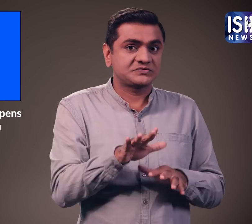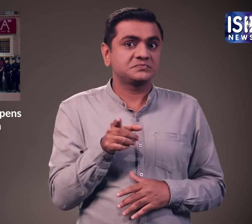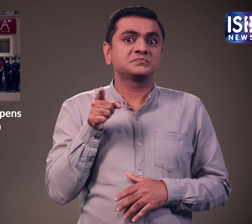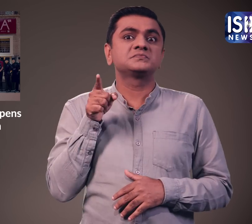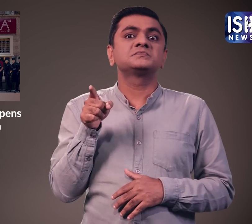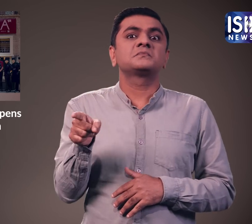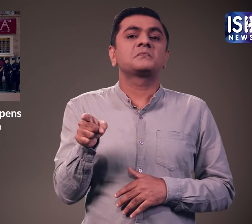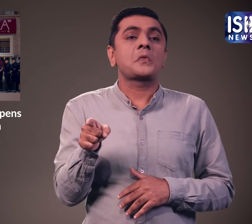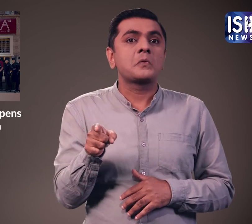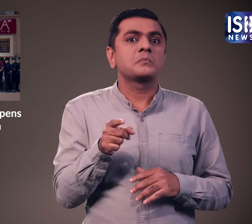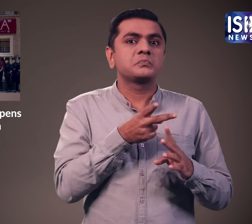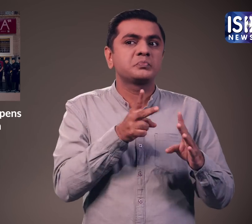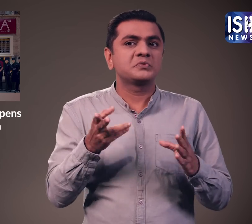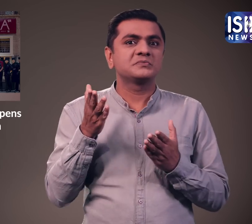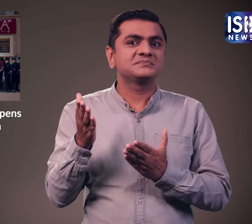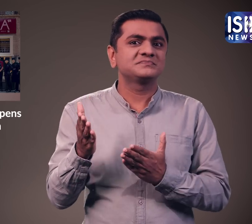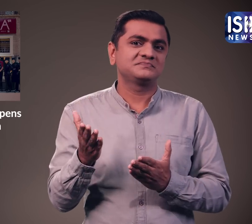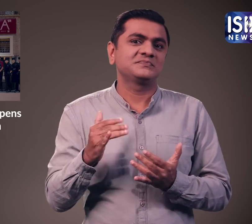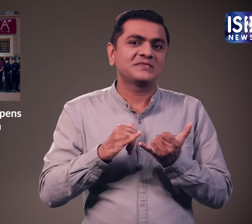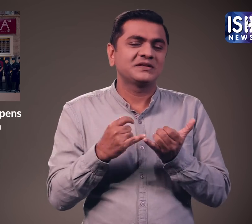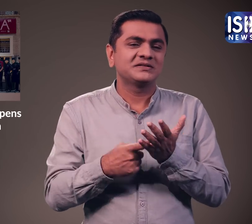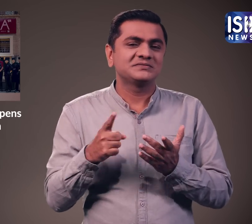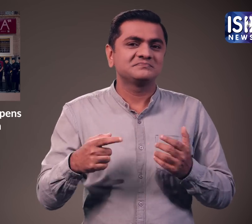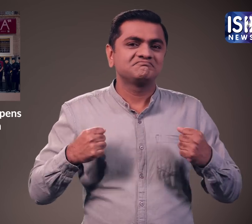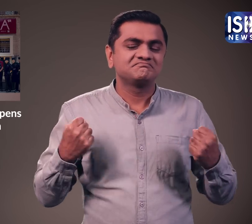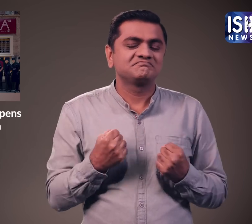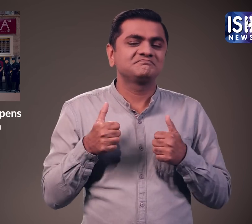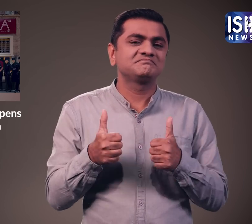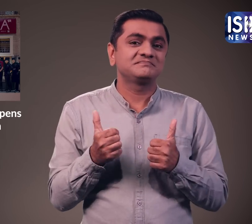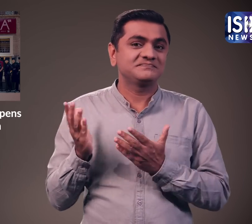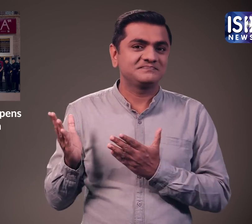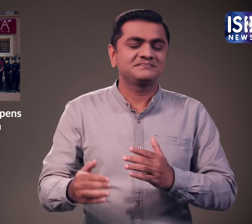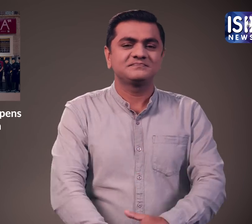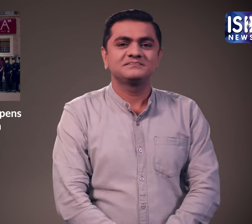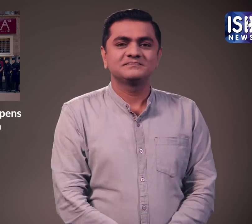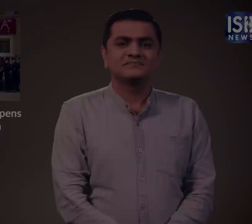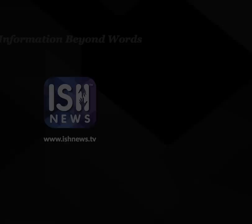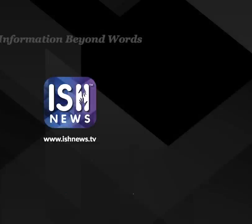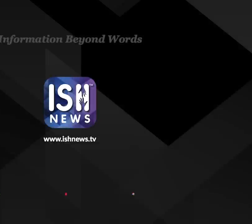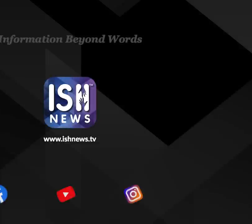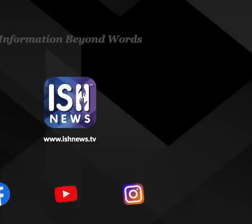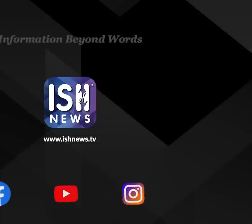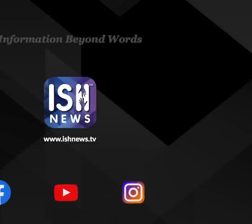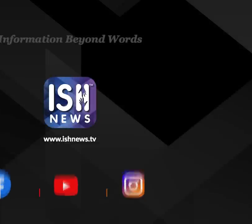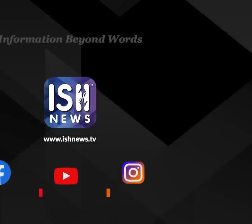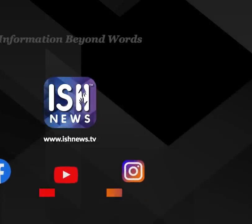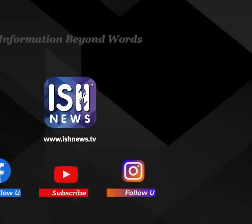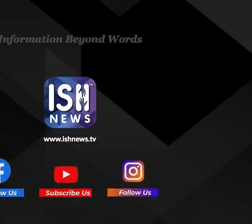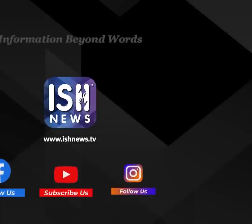प्रकाशत करती है। कितना मेहनती आदमी है। कितना में सम्द